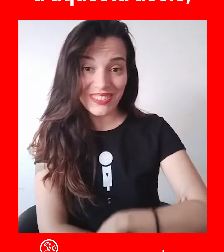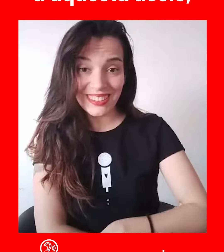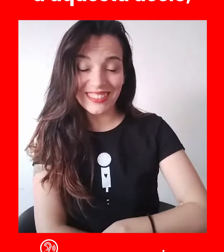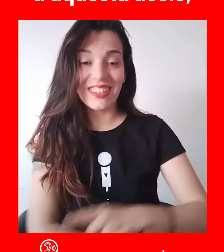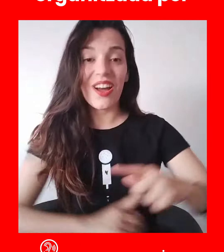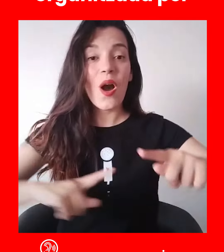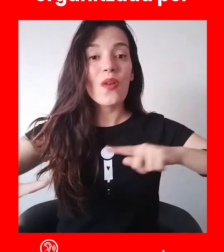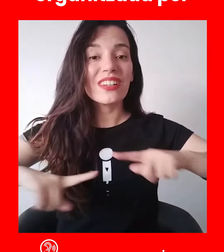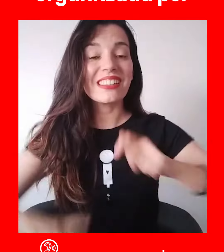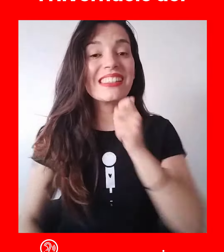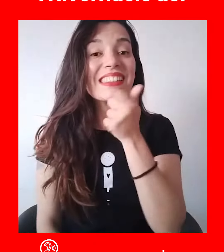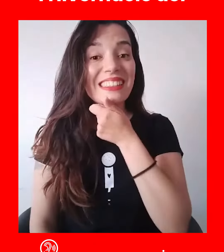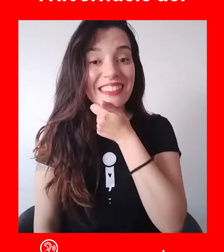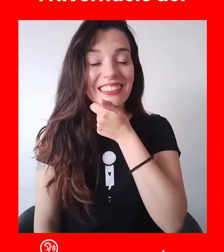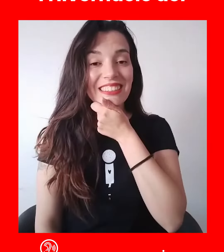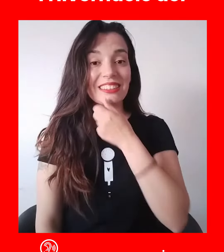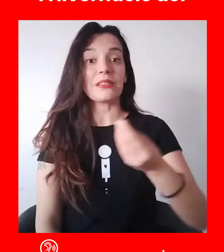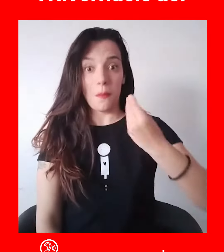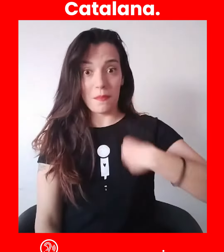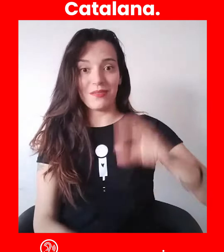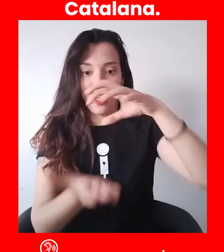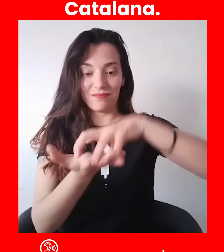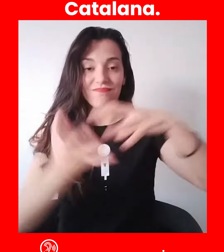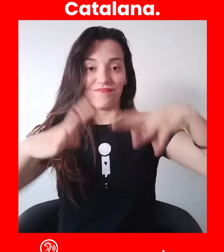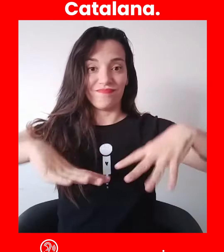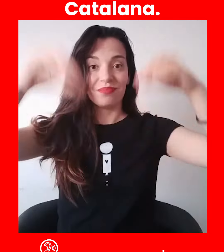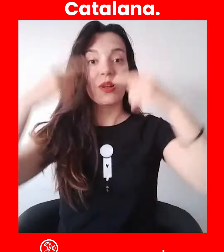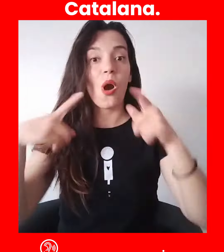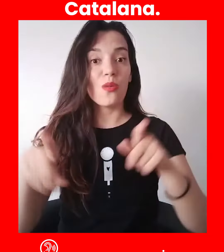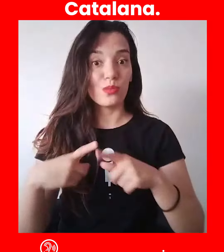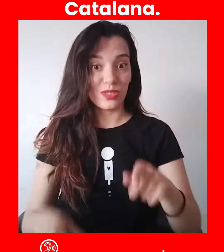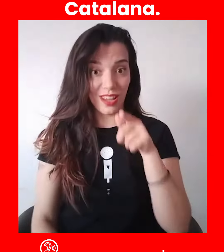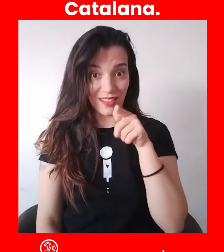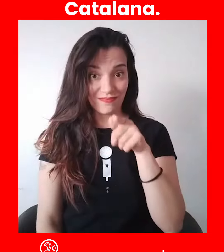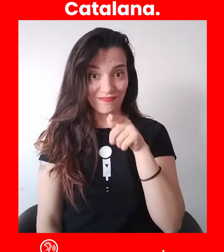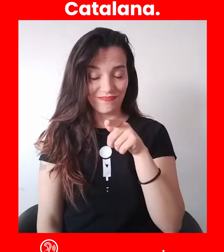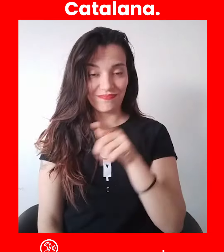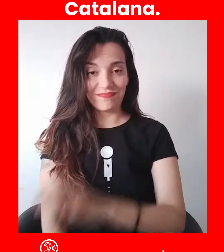acció, organitzada per l'Hivernacle del Palau de la Música Catalana.